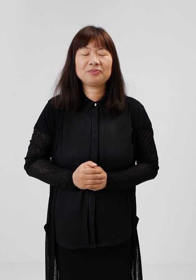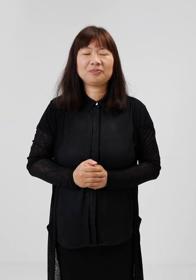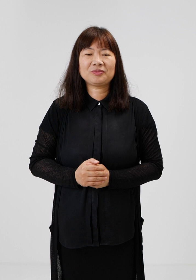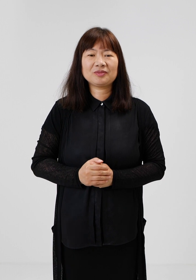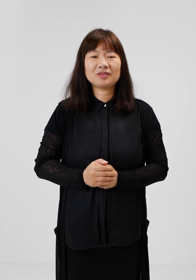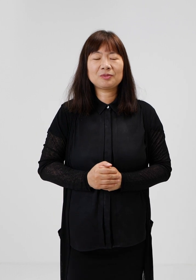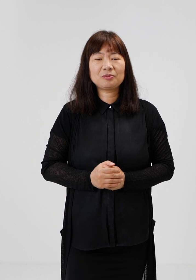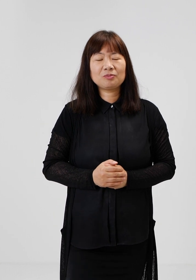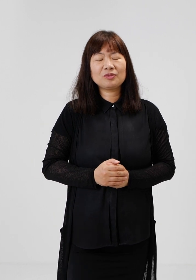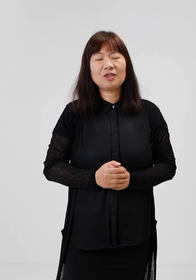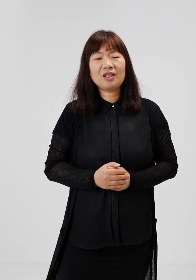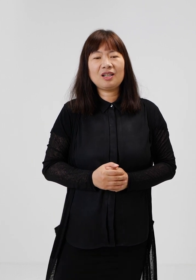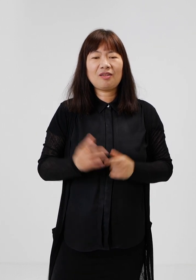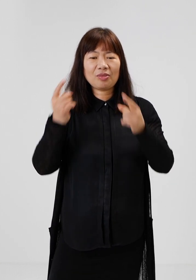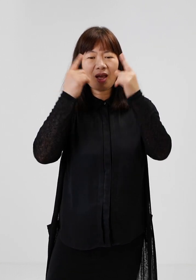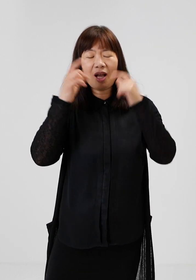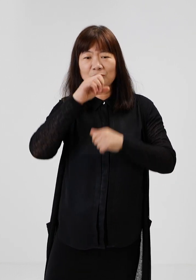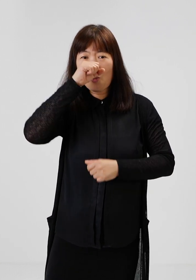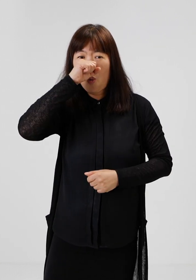뭐 좋은 대학 나온 것도 아니에요.